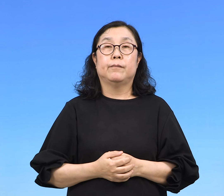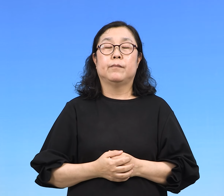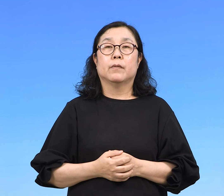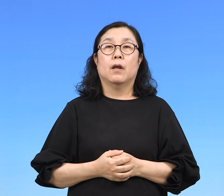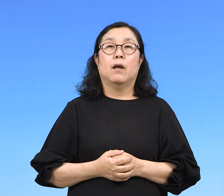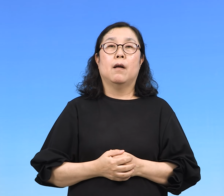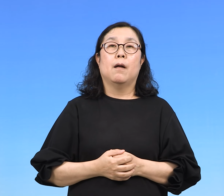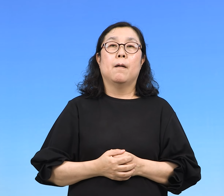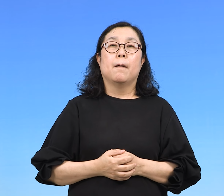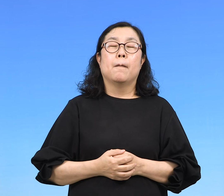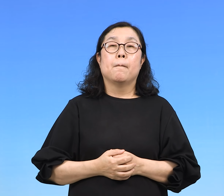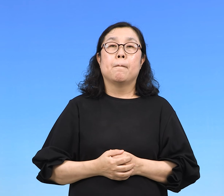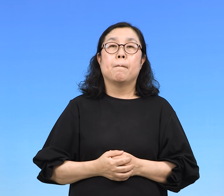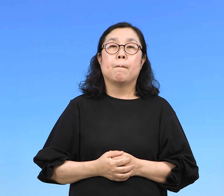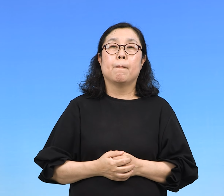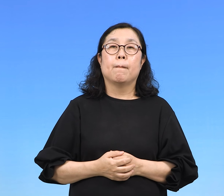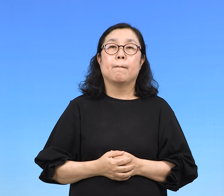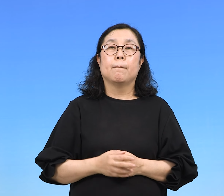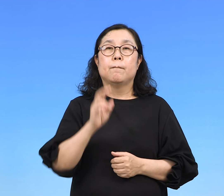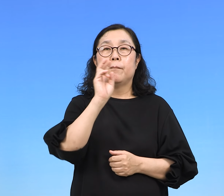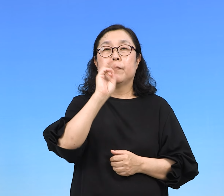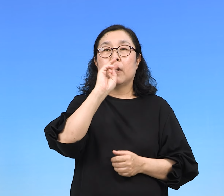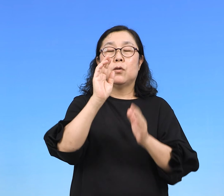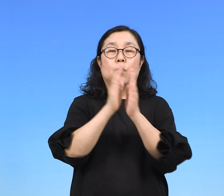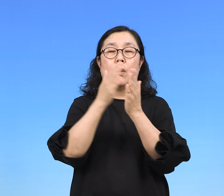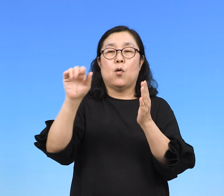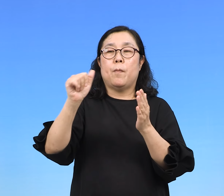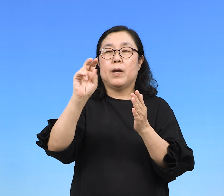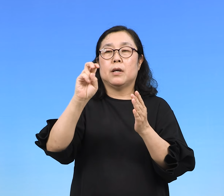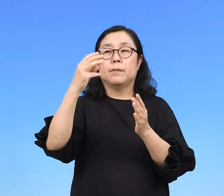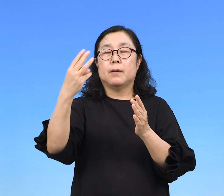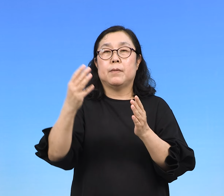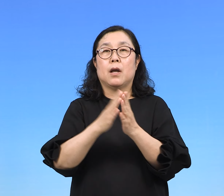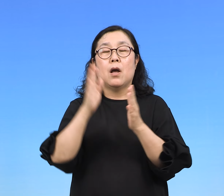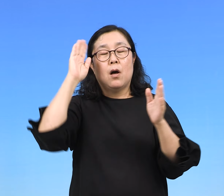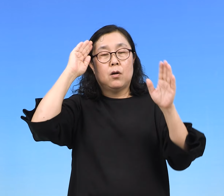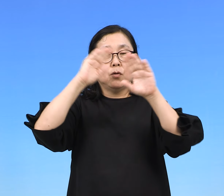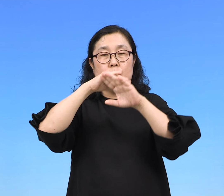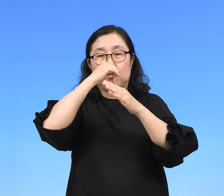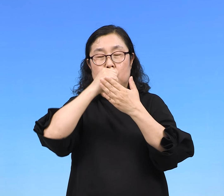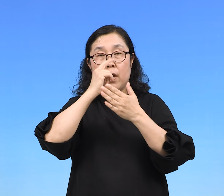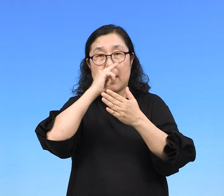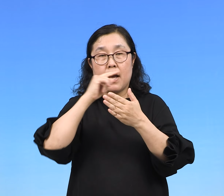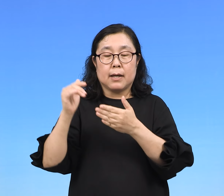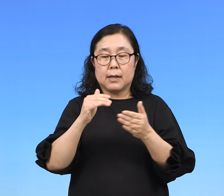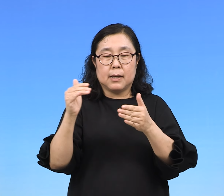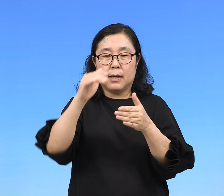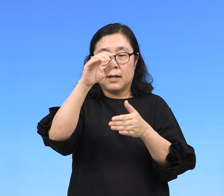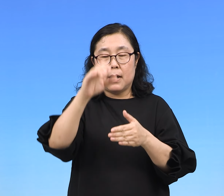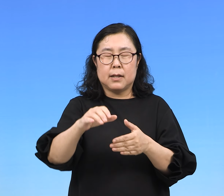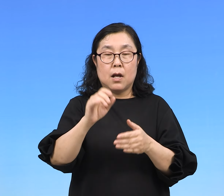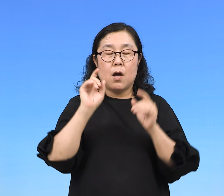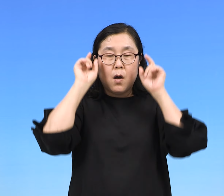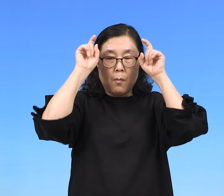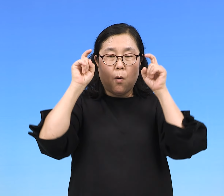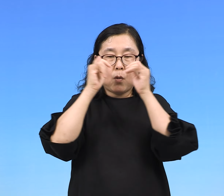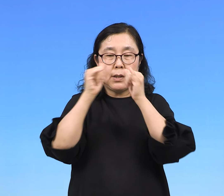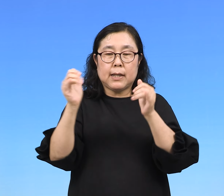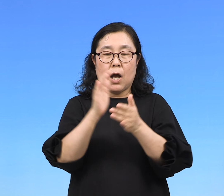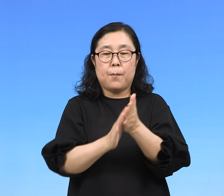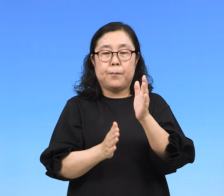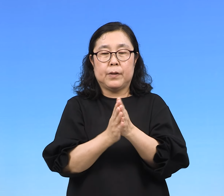그래서 저는 이번 주 내내 찬송가 523장이거든요. 어두운 죄악길에서 목자